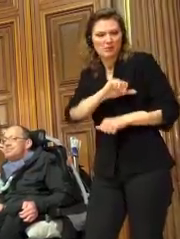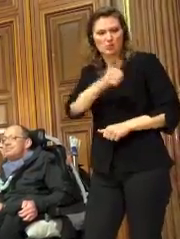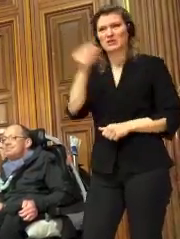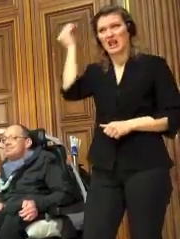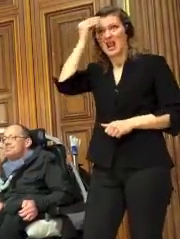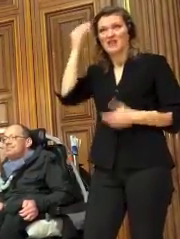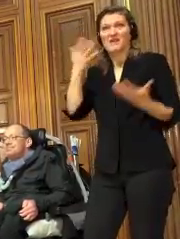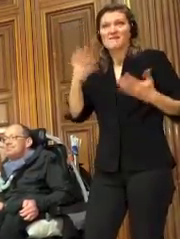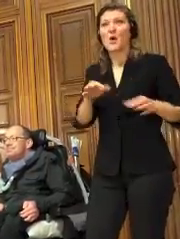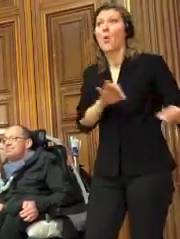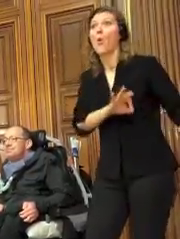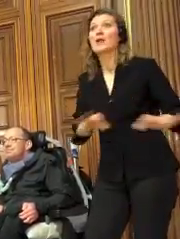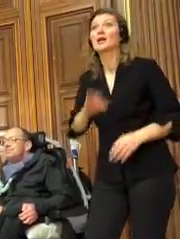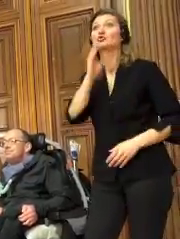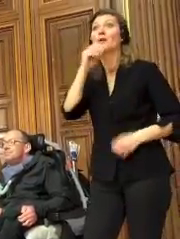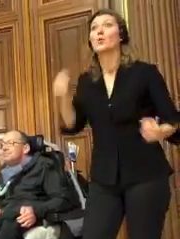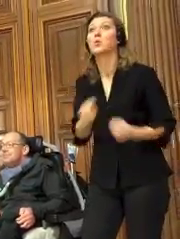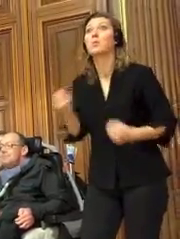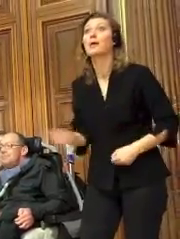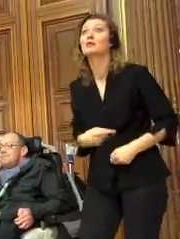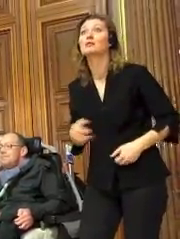Sie erst einmal ordentlich sprechen.